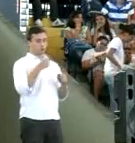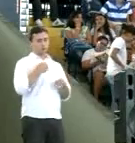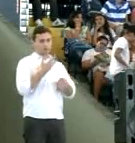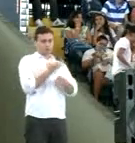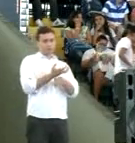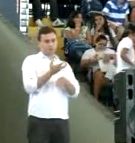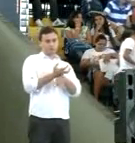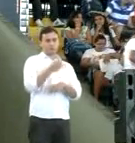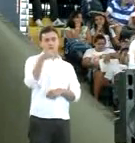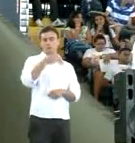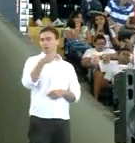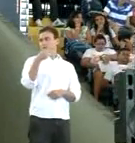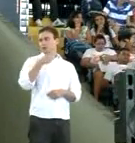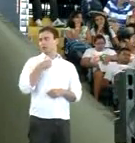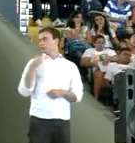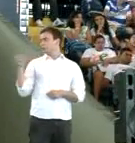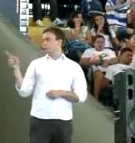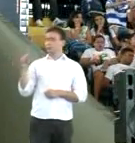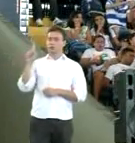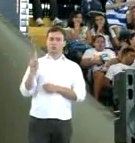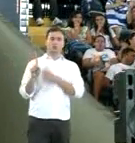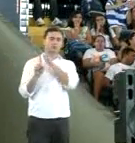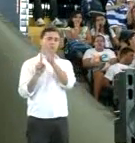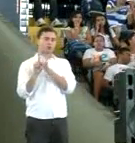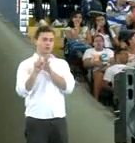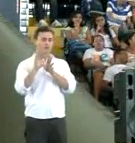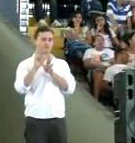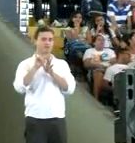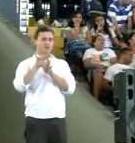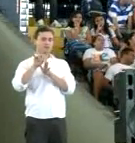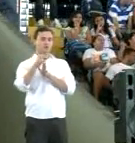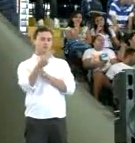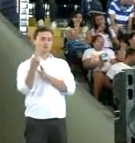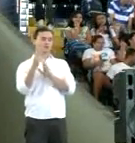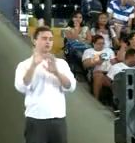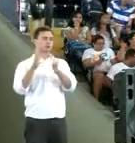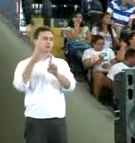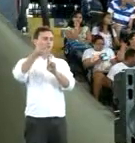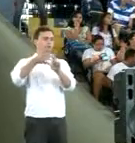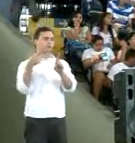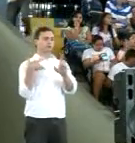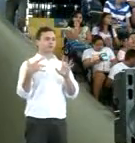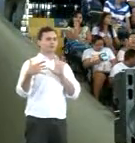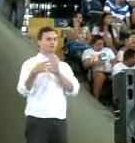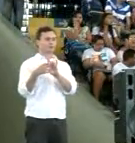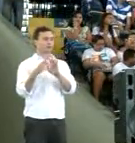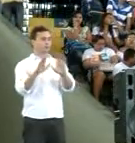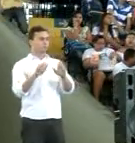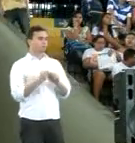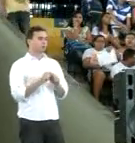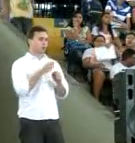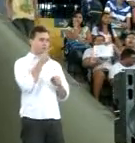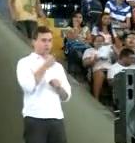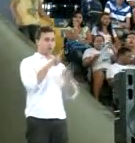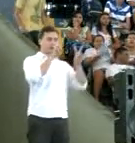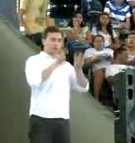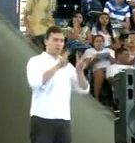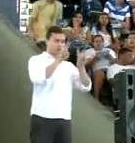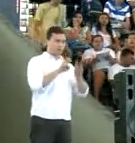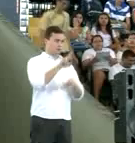gancho da aula do Fábio, eu vou conversar um pouco com vocês sobre porcentagem ainda. Até porque